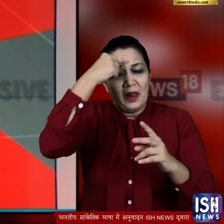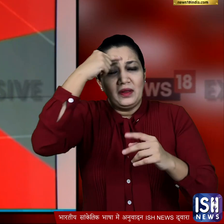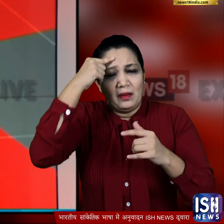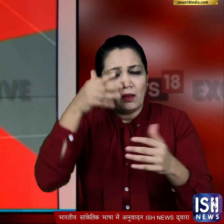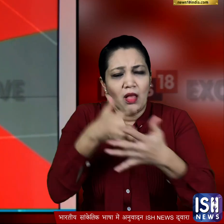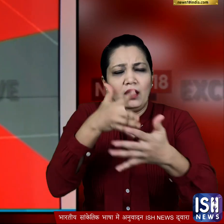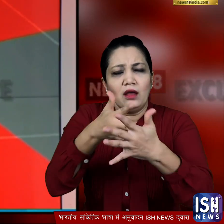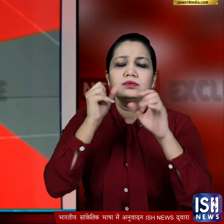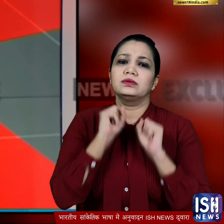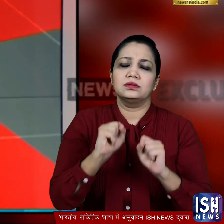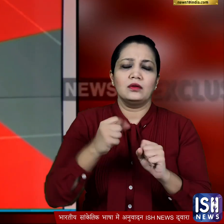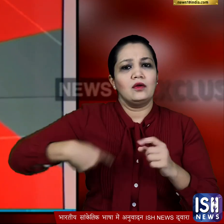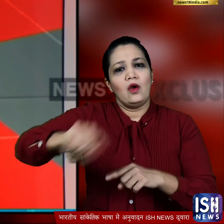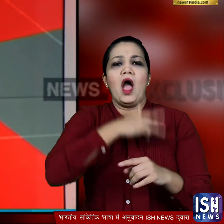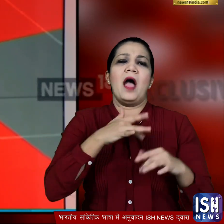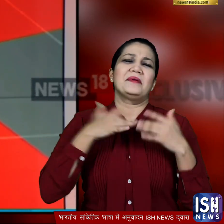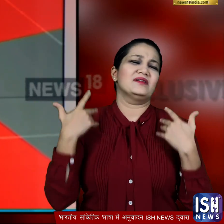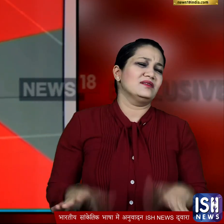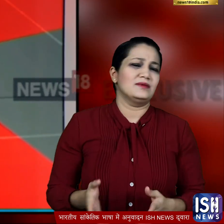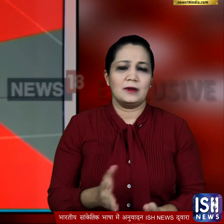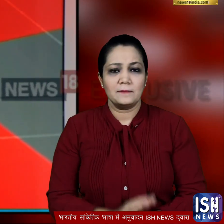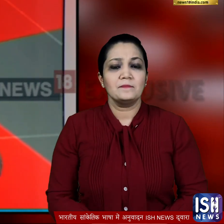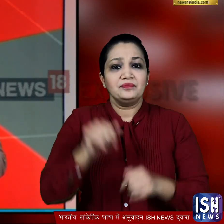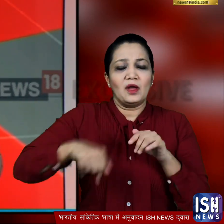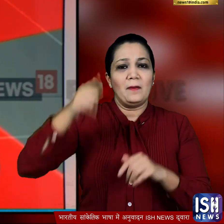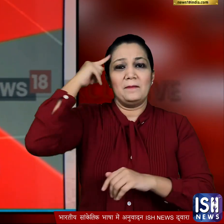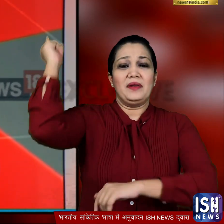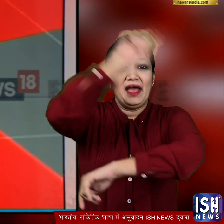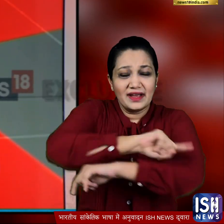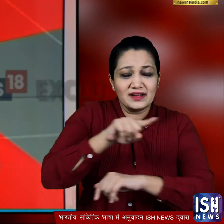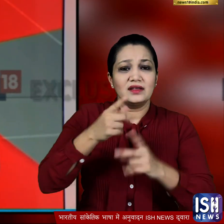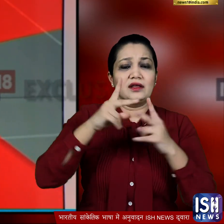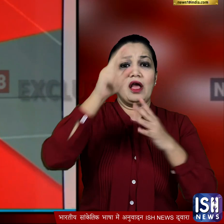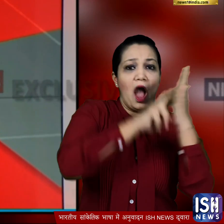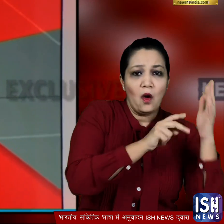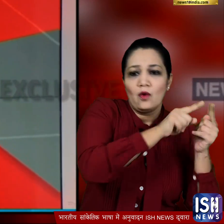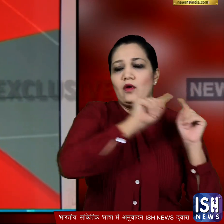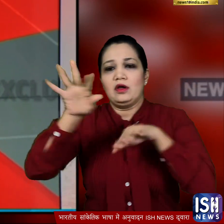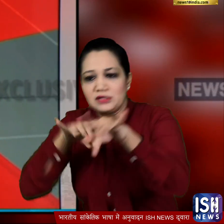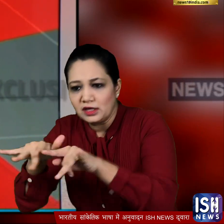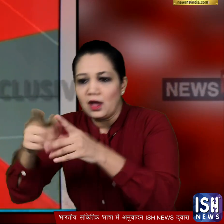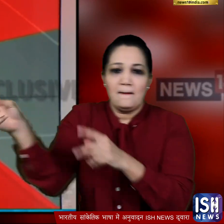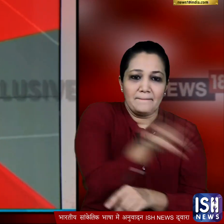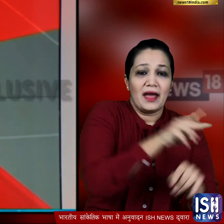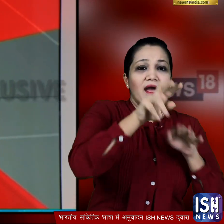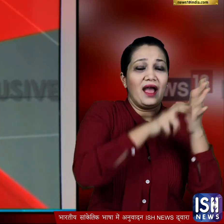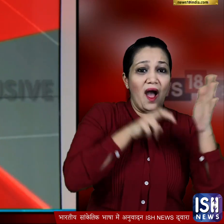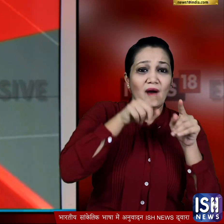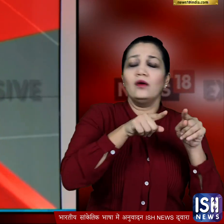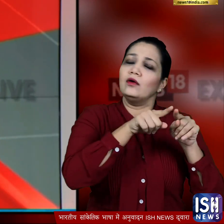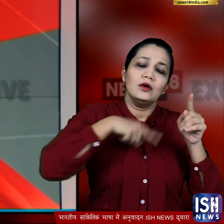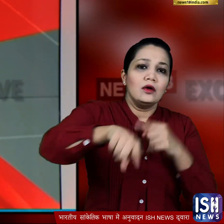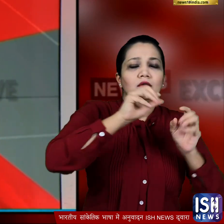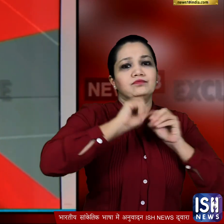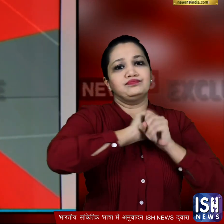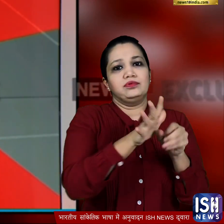से जो दिक्कतें पैदा हुई उनकी अब हम सबको आदत पड़ चुकी है। लेकिन अब काला दिवस के नाम पर गांवों से शहर और फिर शहर से गांव जाकर